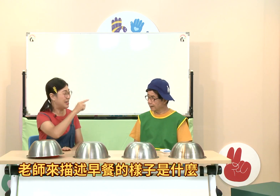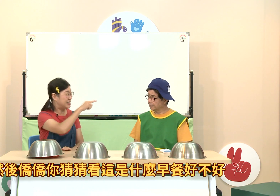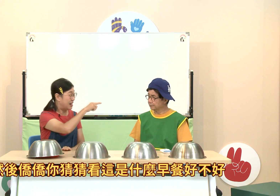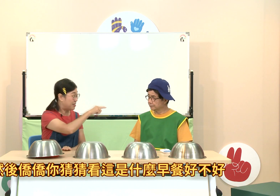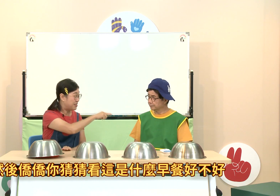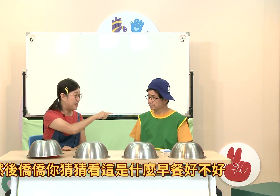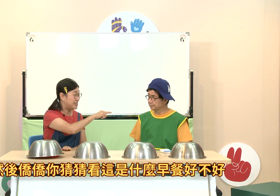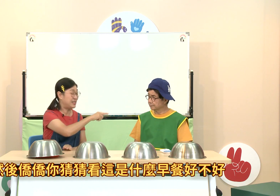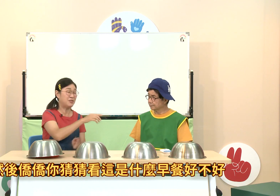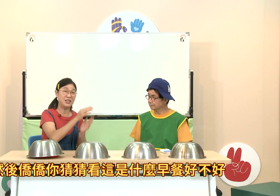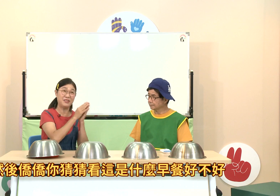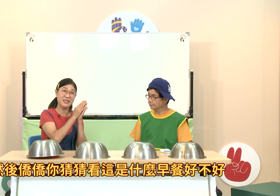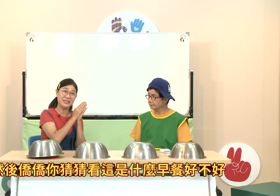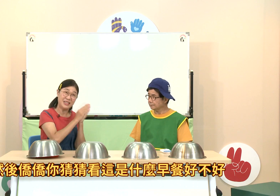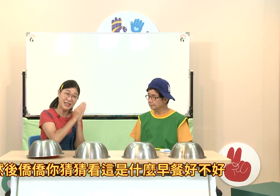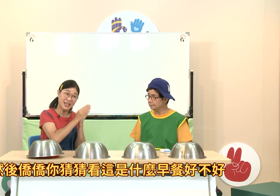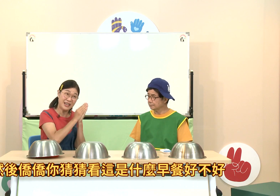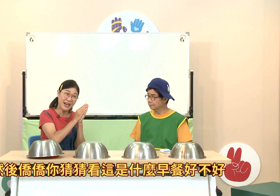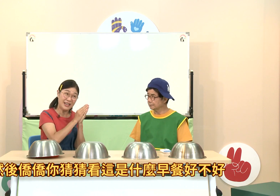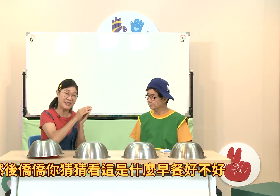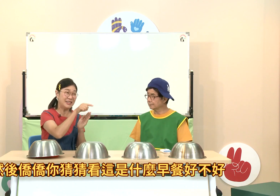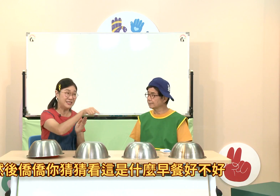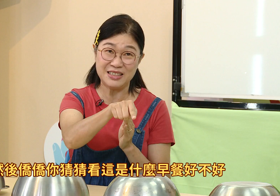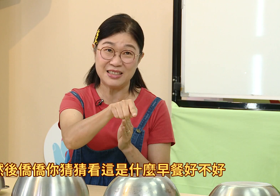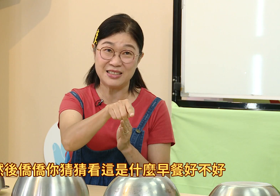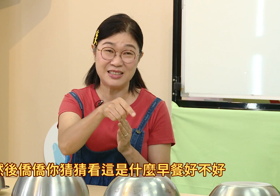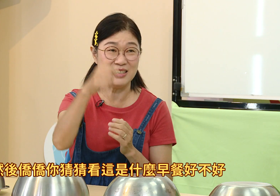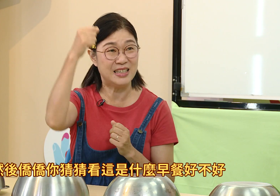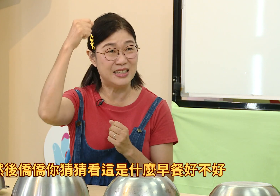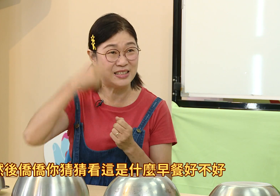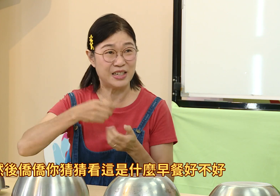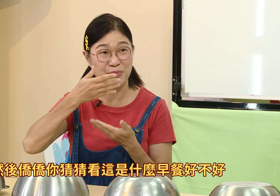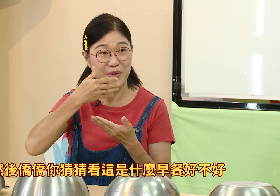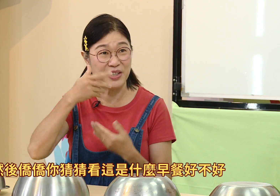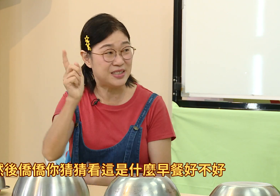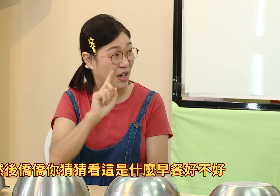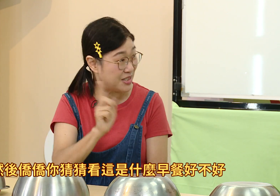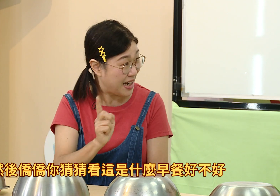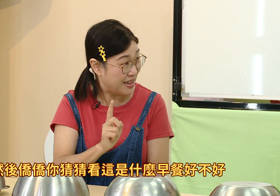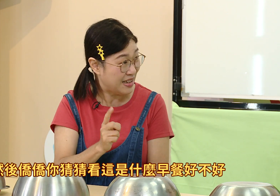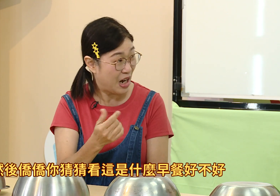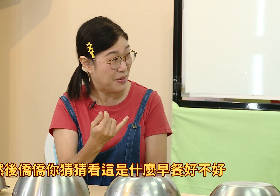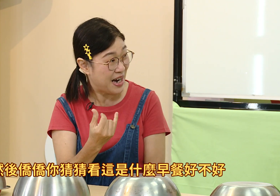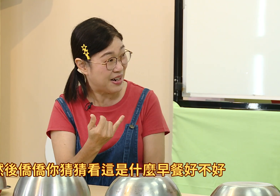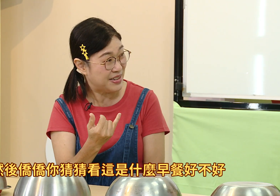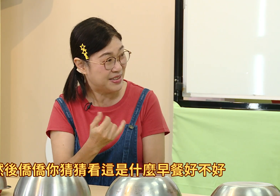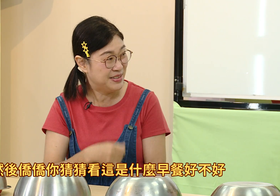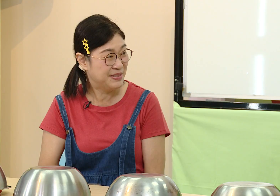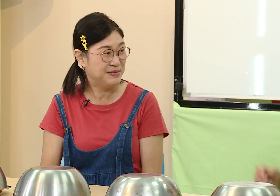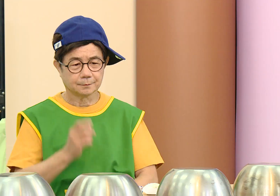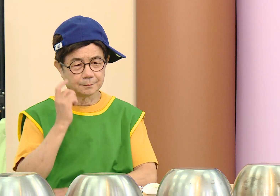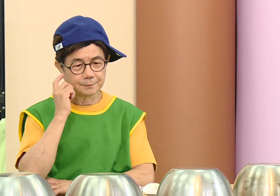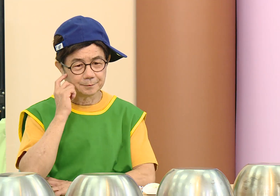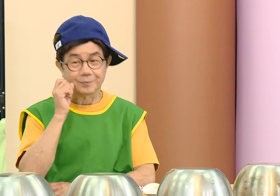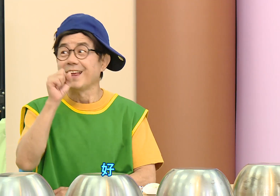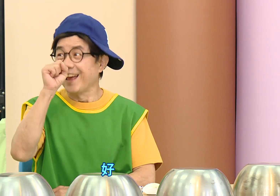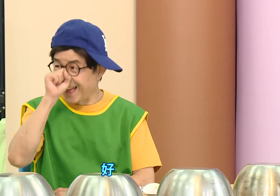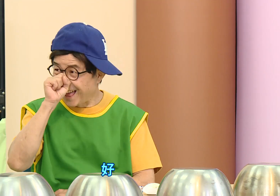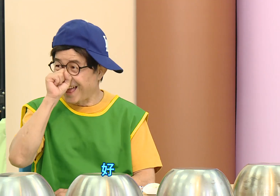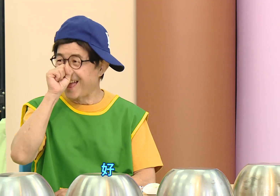然後瞧瞧你猜猜看這是什麼早餐好不好好